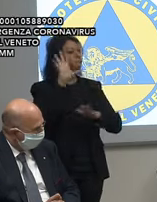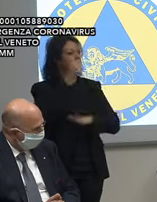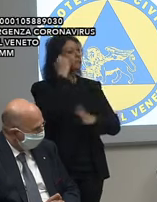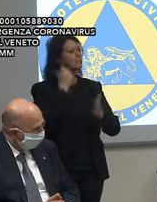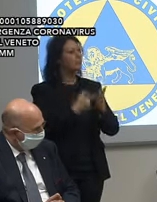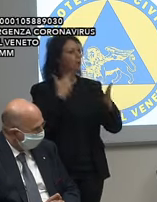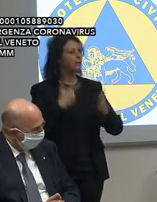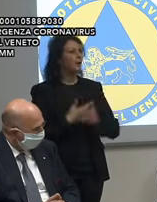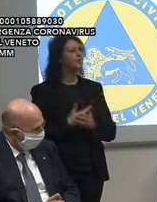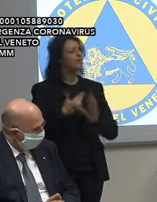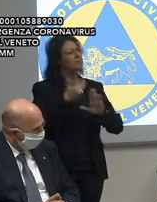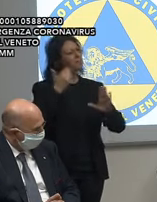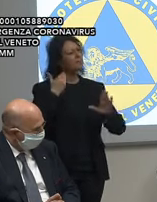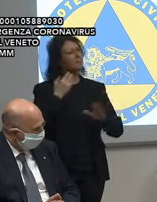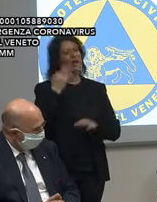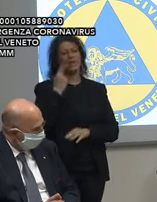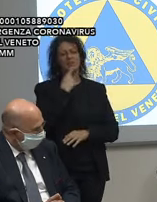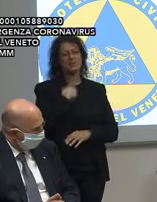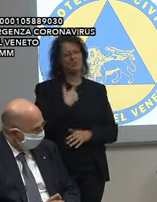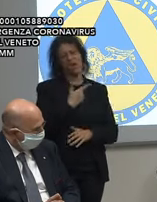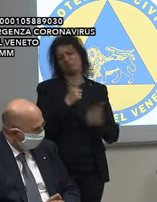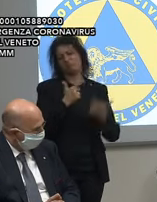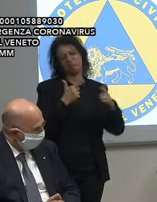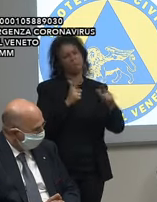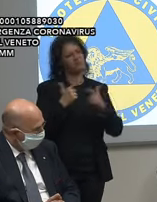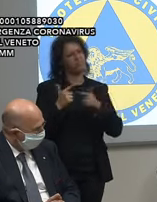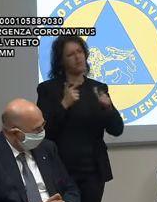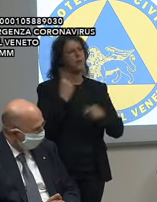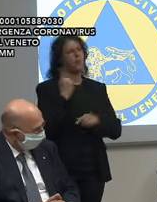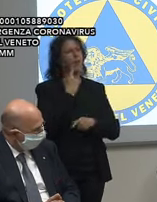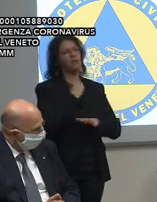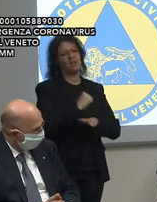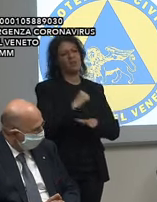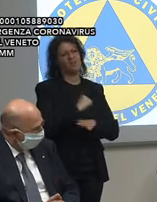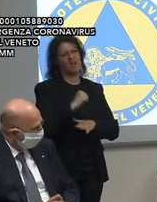la farai, ah, Zaia ti frega. A me non frega niente, abbiamo raggiunto.